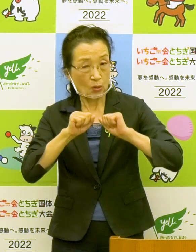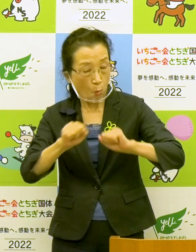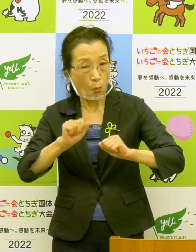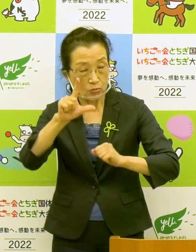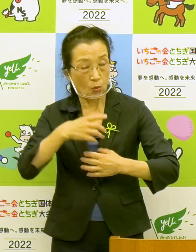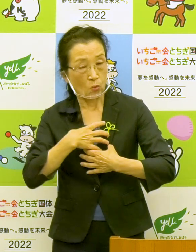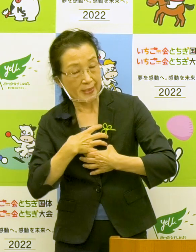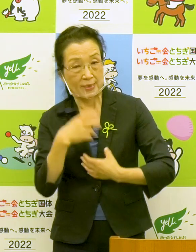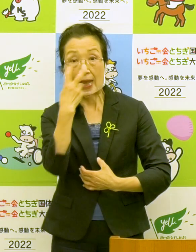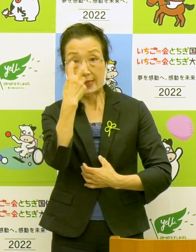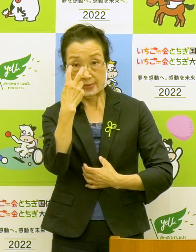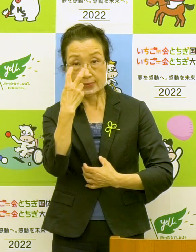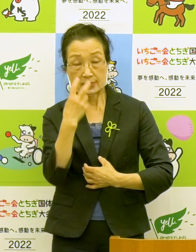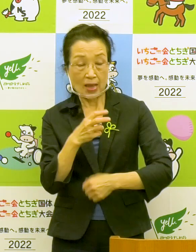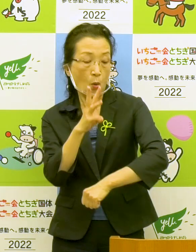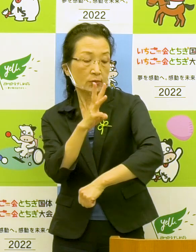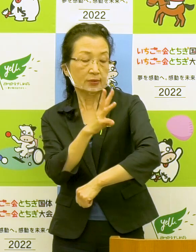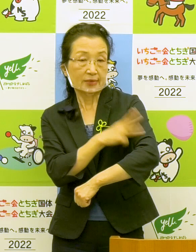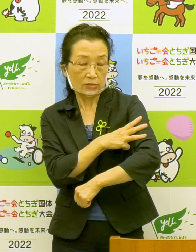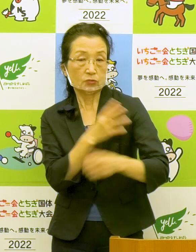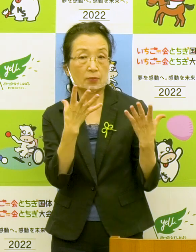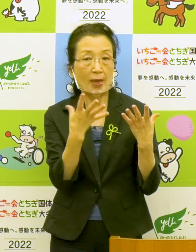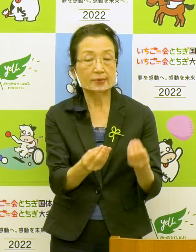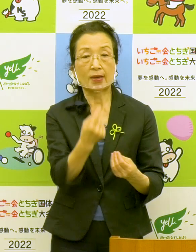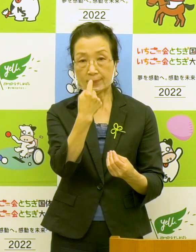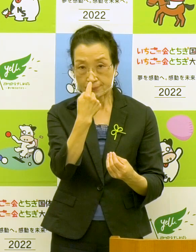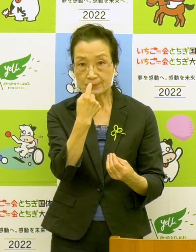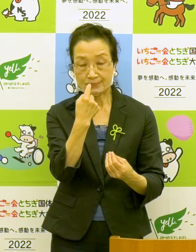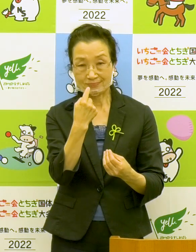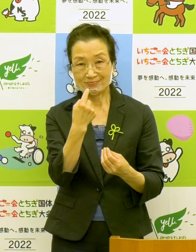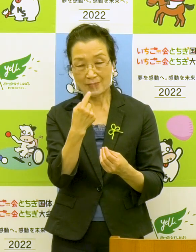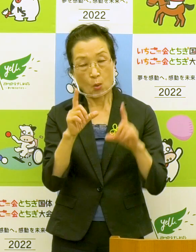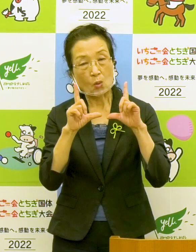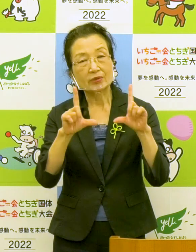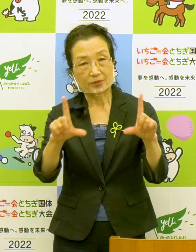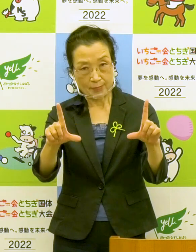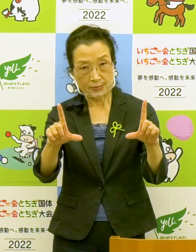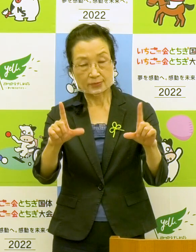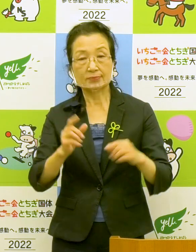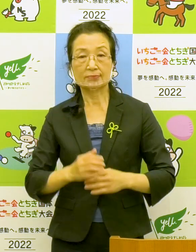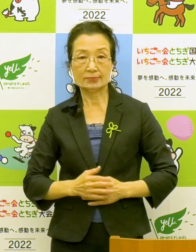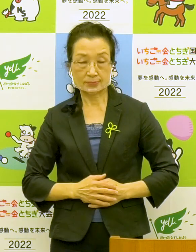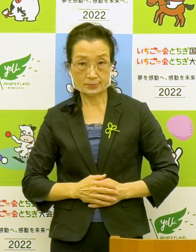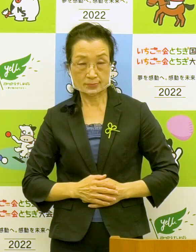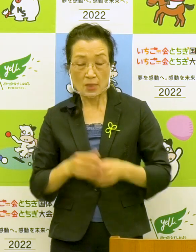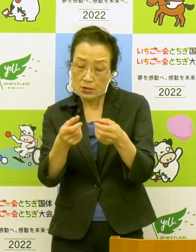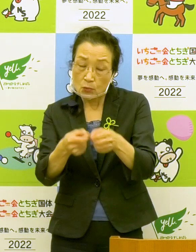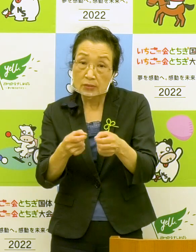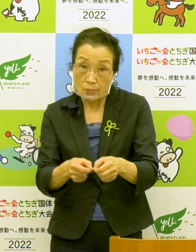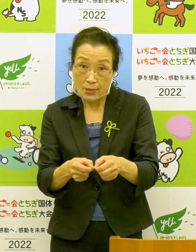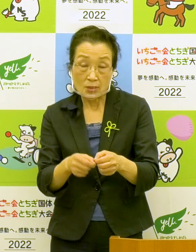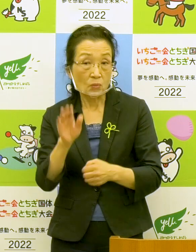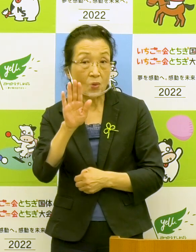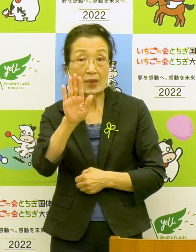から、ワクチンの接種を行いましたので、合わせてご報告をさせていただきます。詳しくは